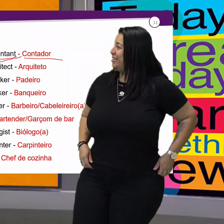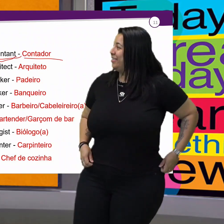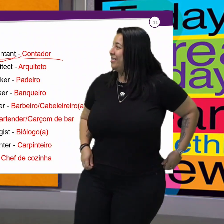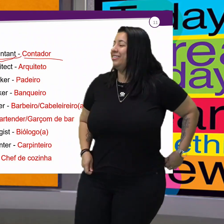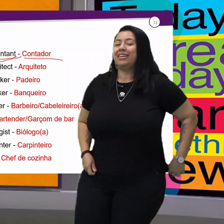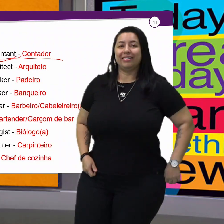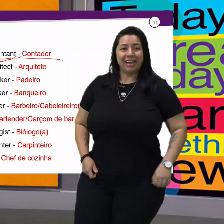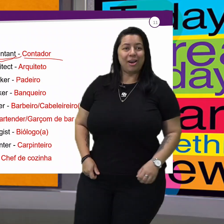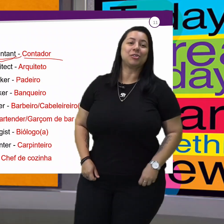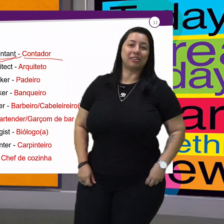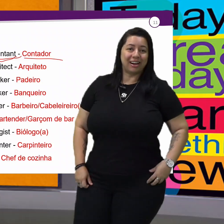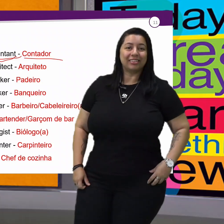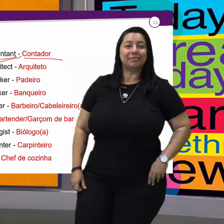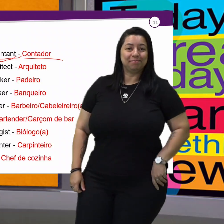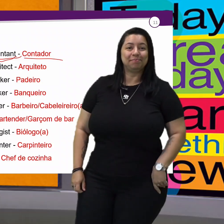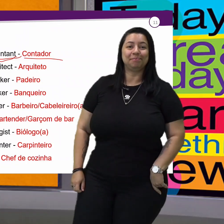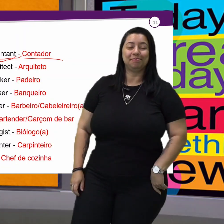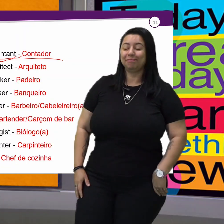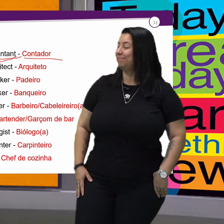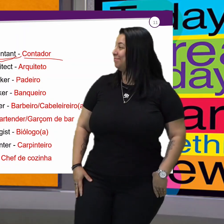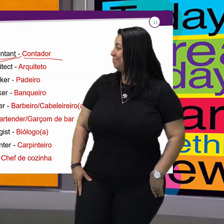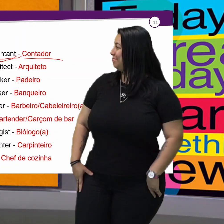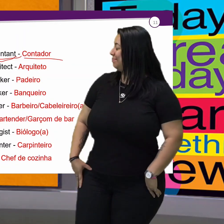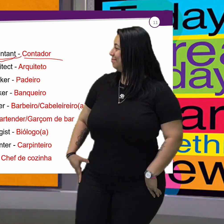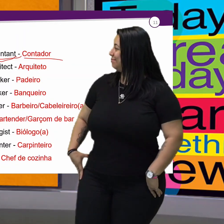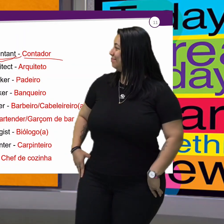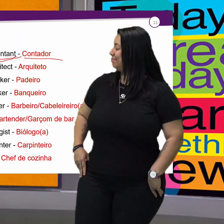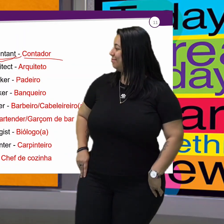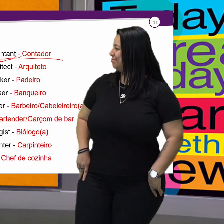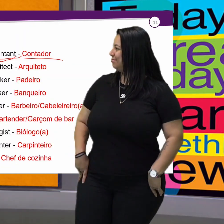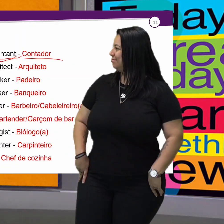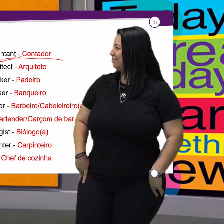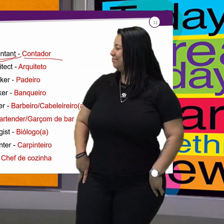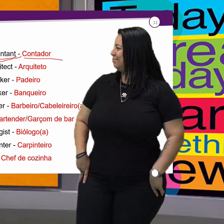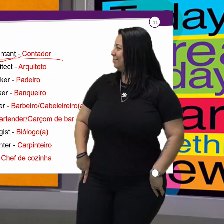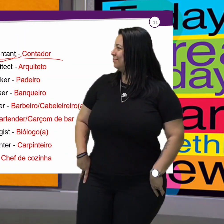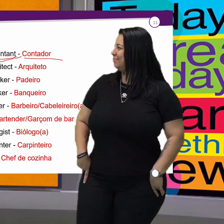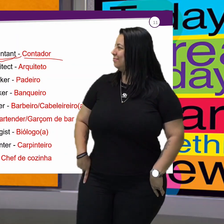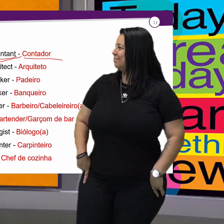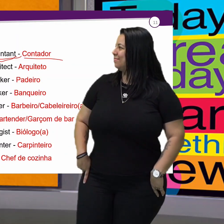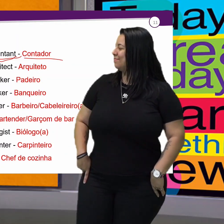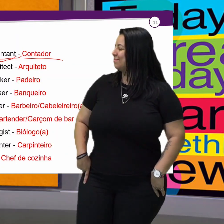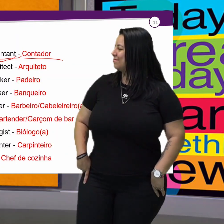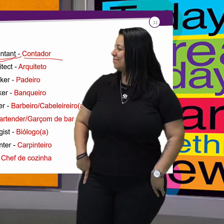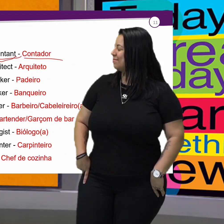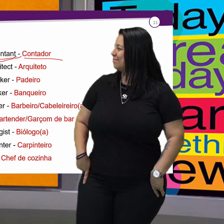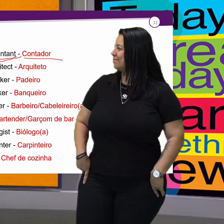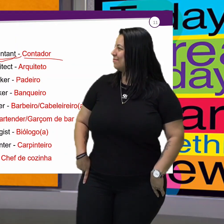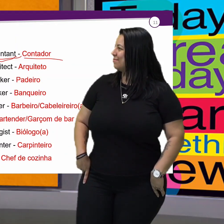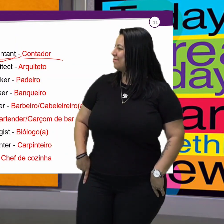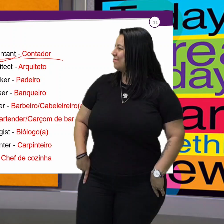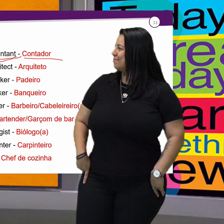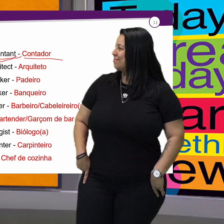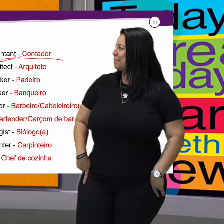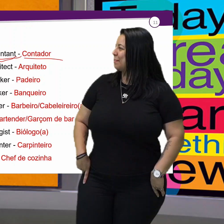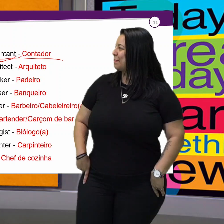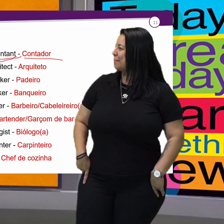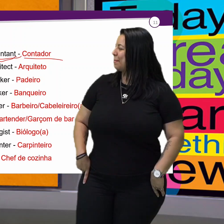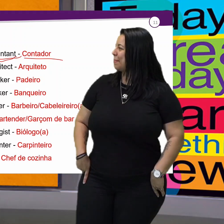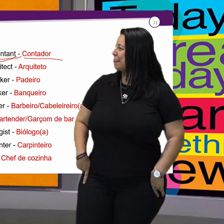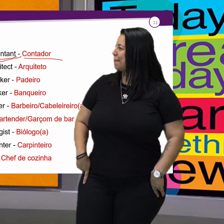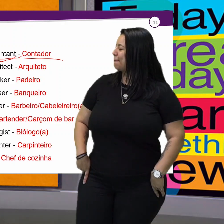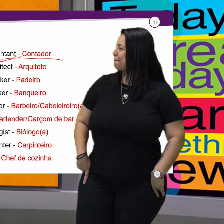sua identidade é o seu sotaque. É o sotaque. Então, se você tem o sotaque e fala, mas não ficou legal. Não importa, você tá